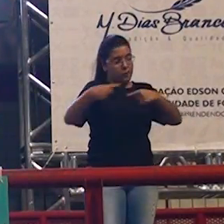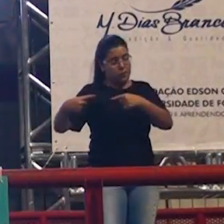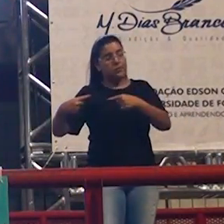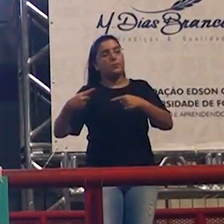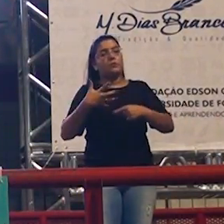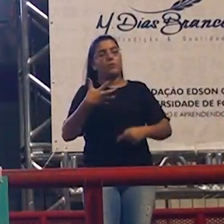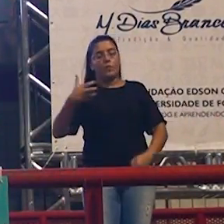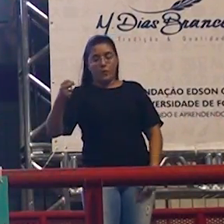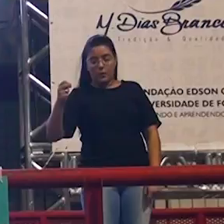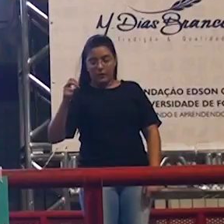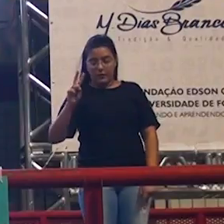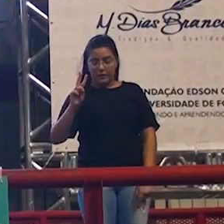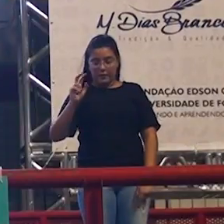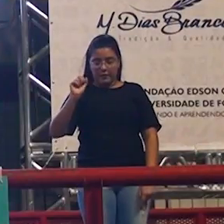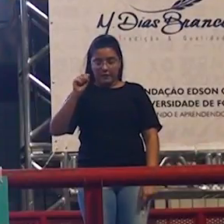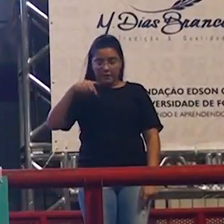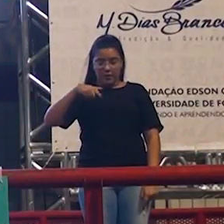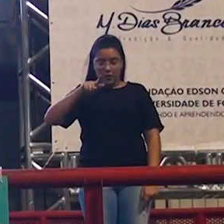Humboldt.